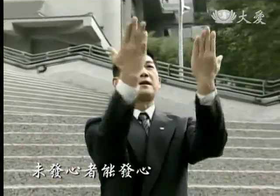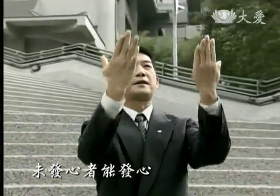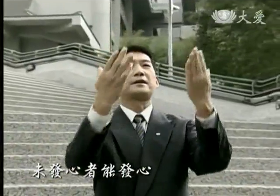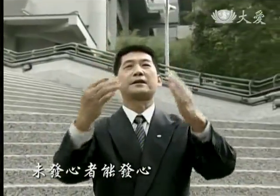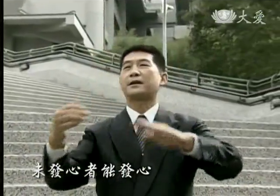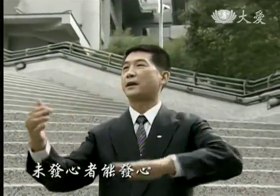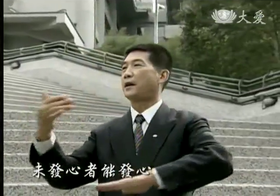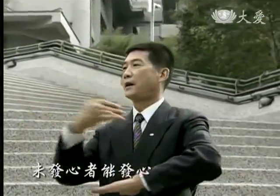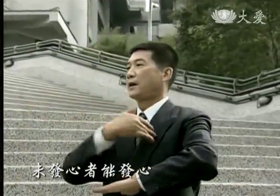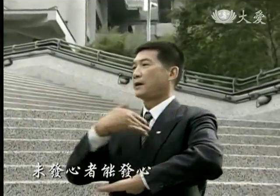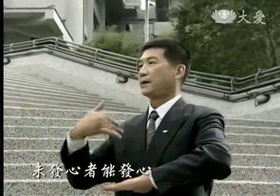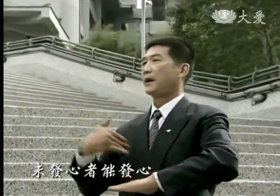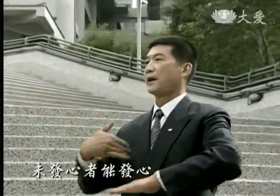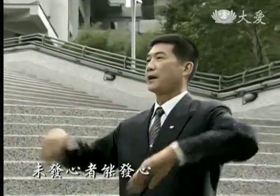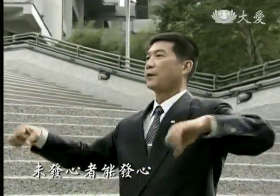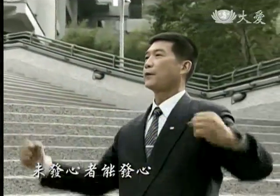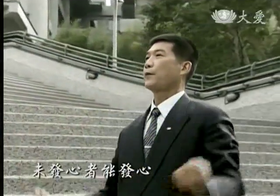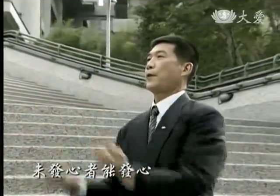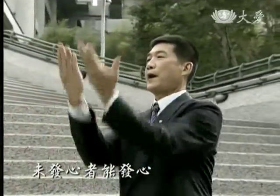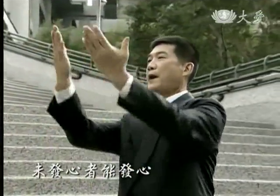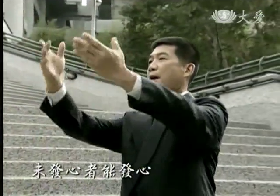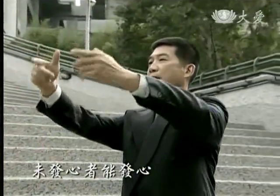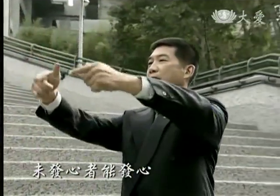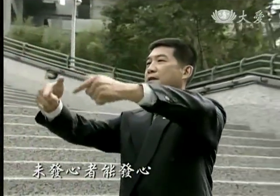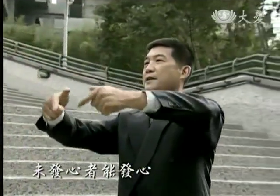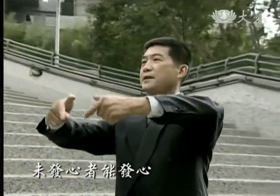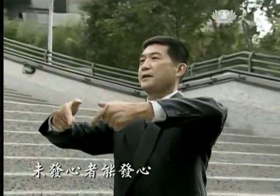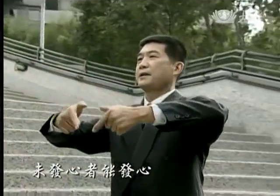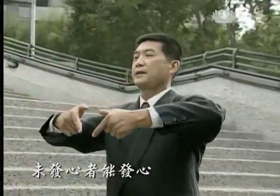发心者能发心。